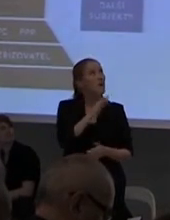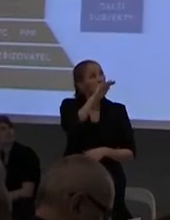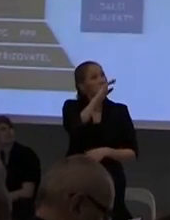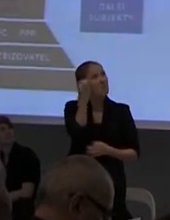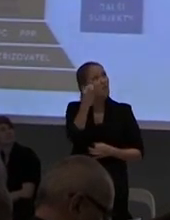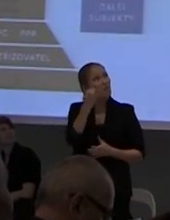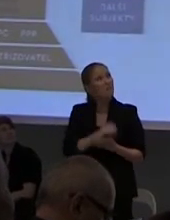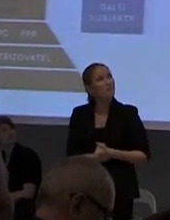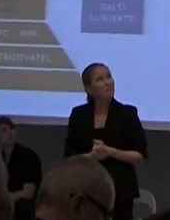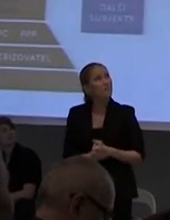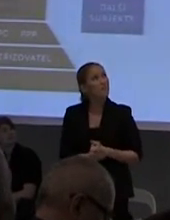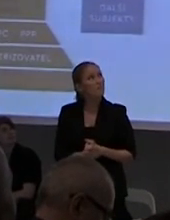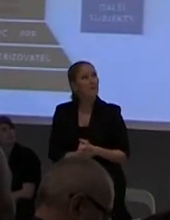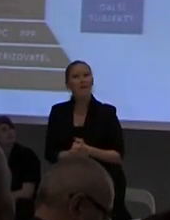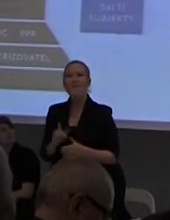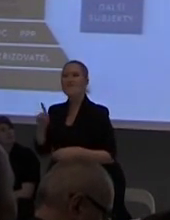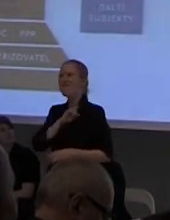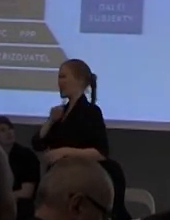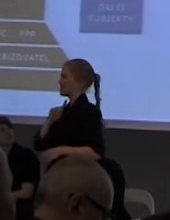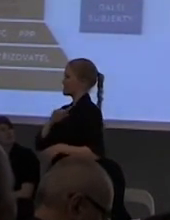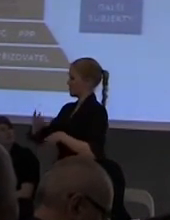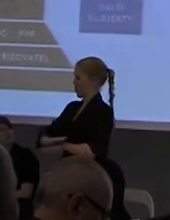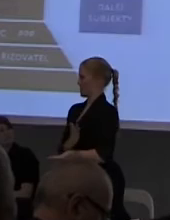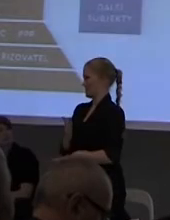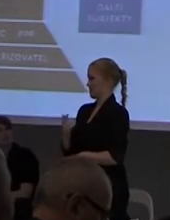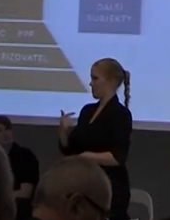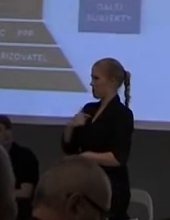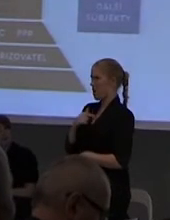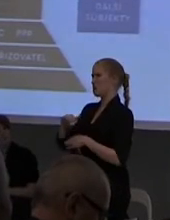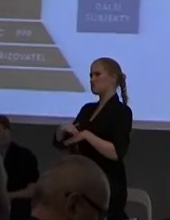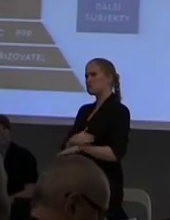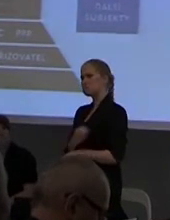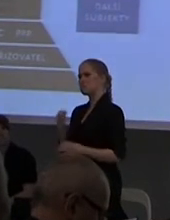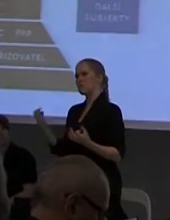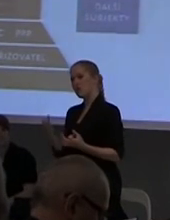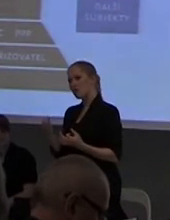věci subjektivní, jisté věci více objektivní.